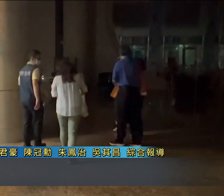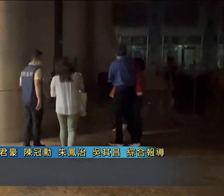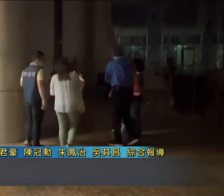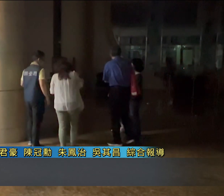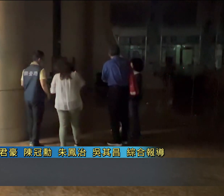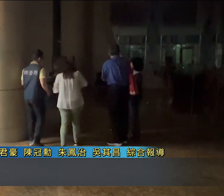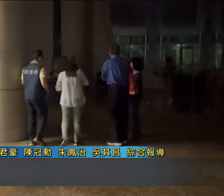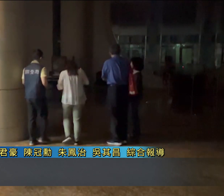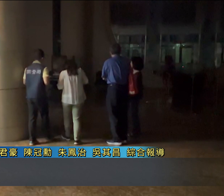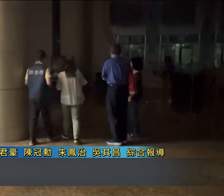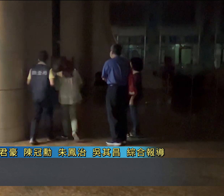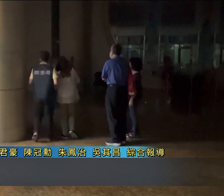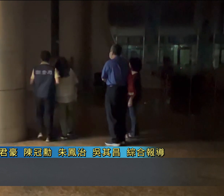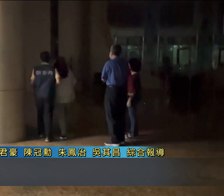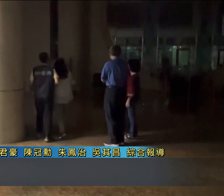朱凤至、吴其昌综合报道。